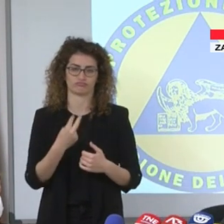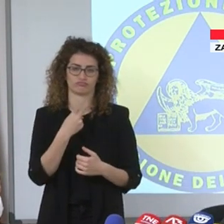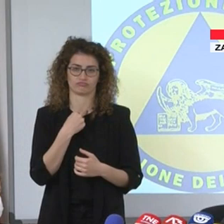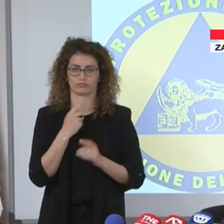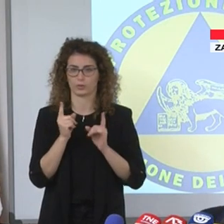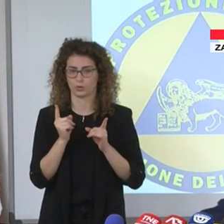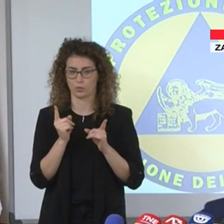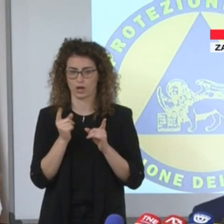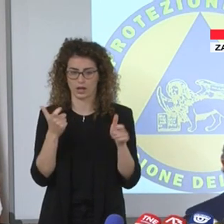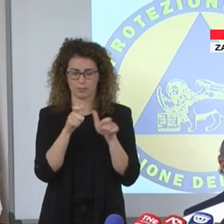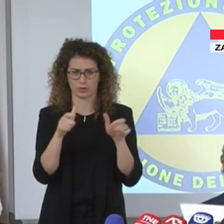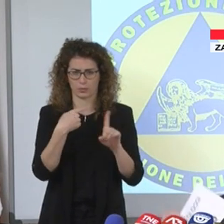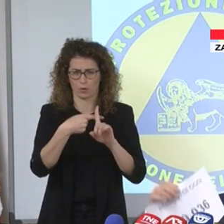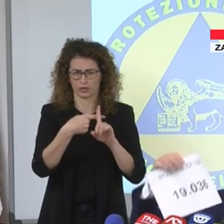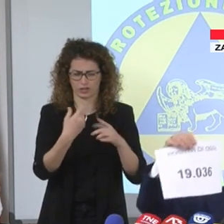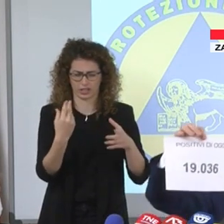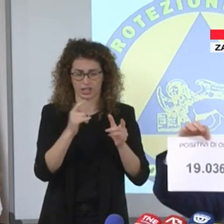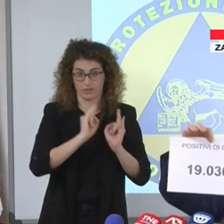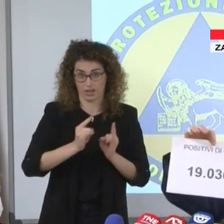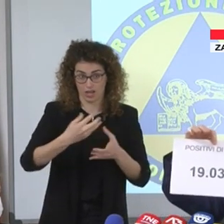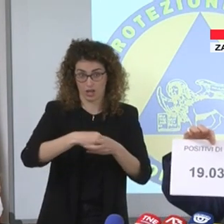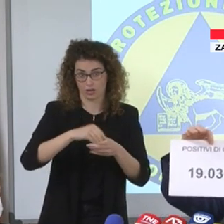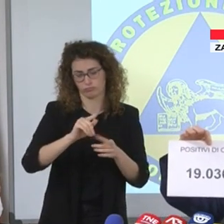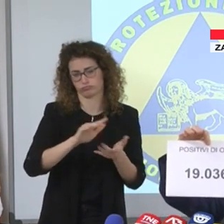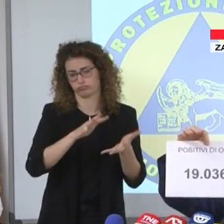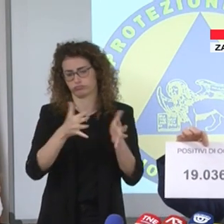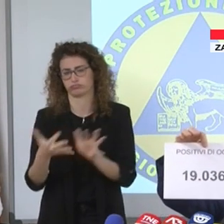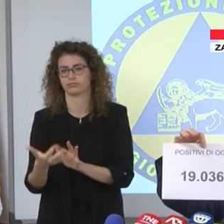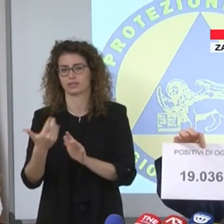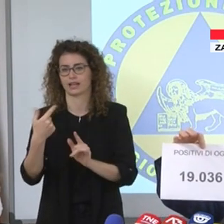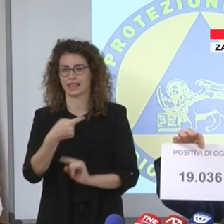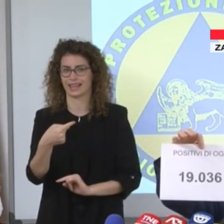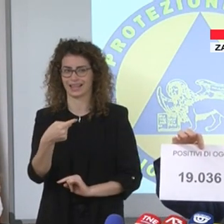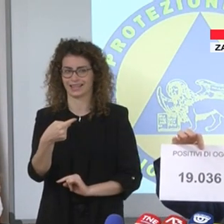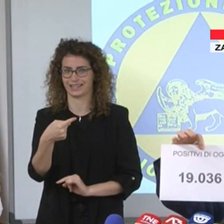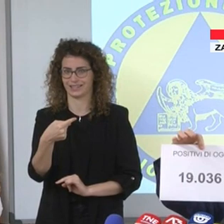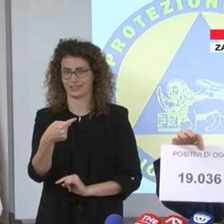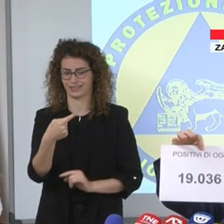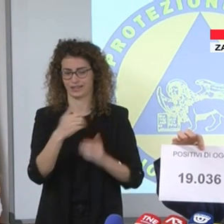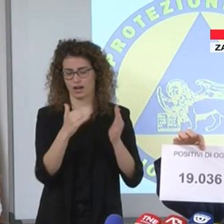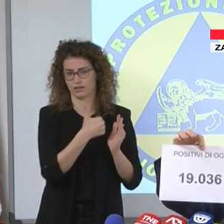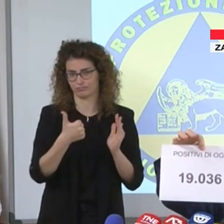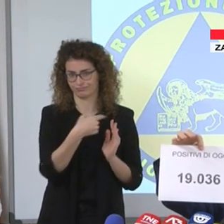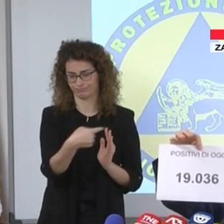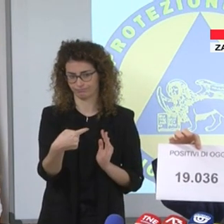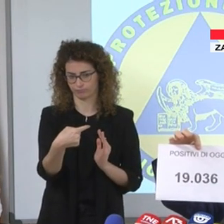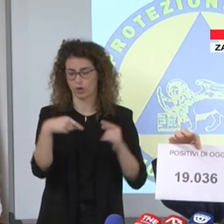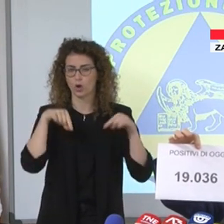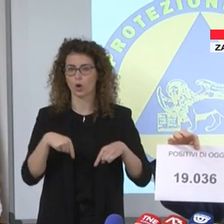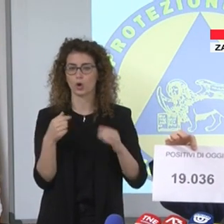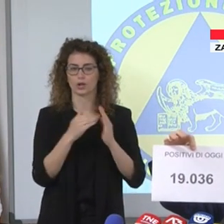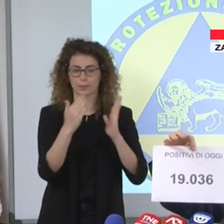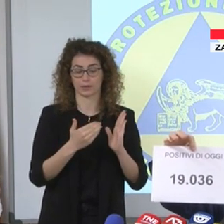Ovviamente non caricando tanti positivi si scaricano con le negativizzazioni coloro che sono isolati. Attualmente